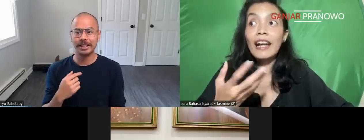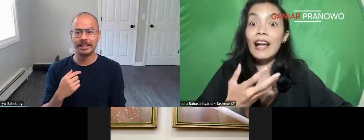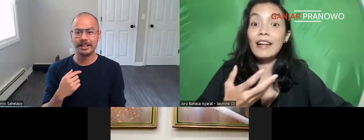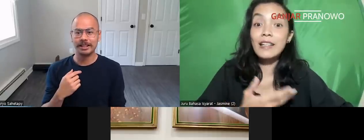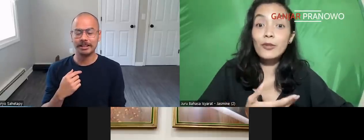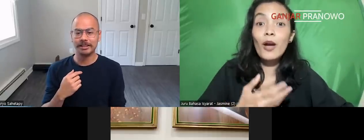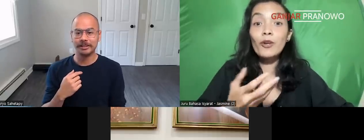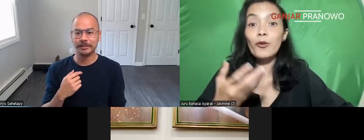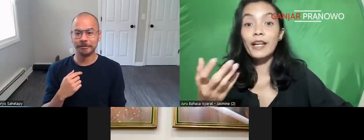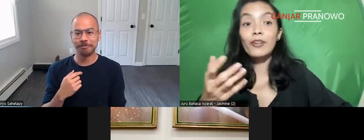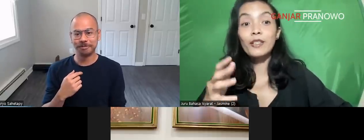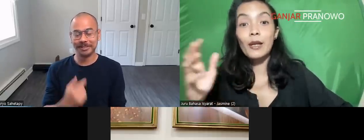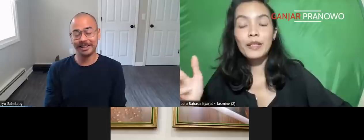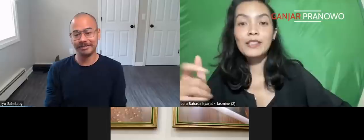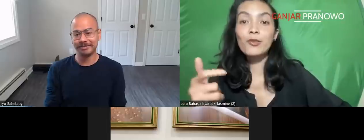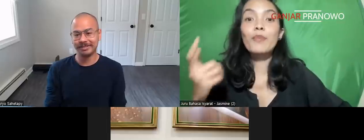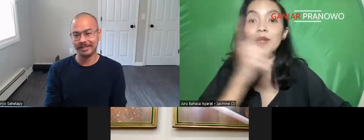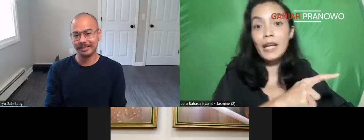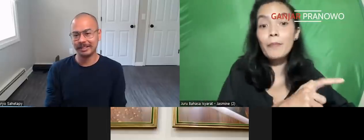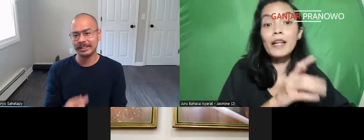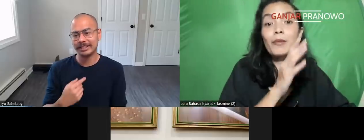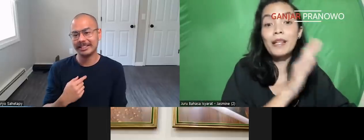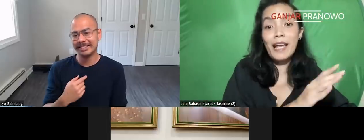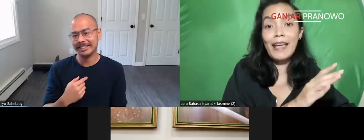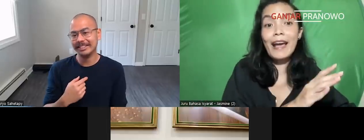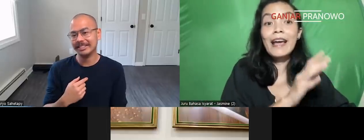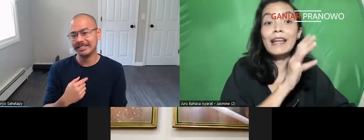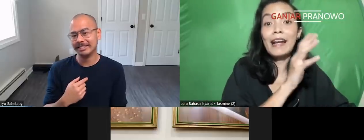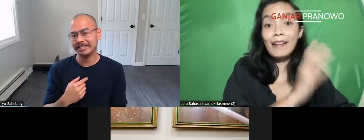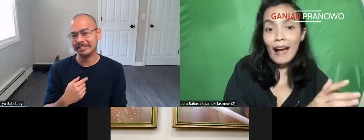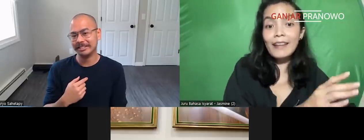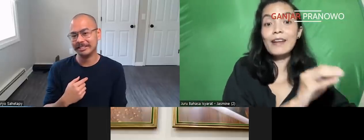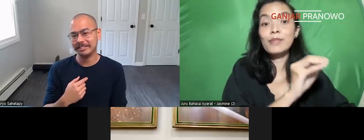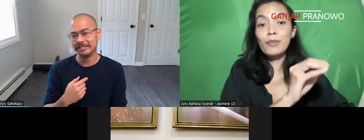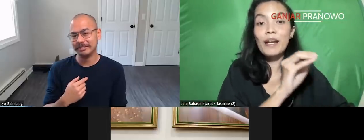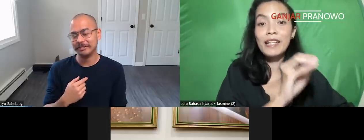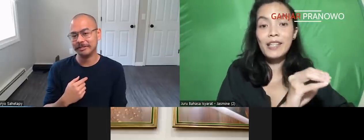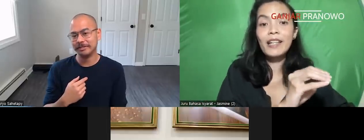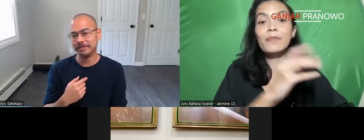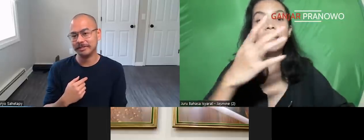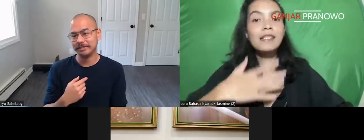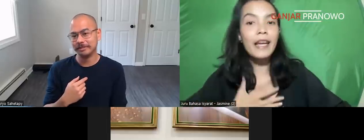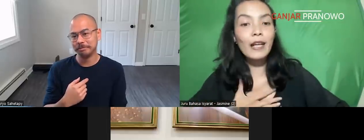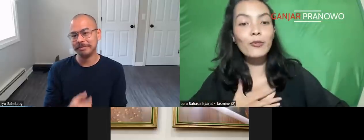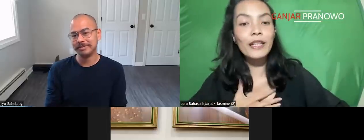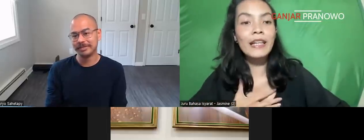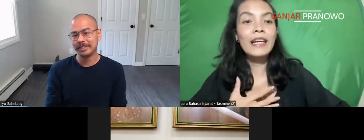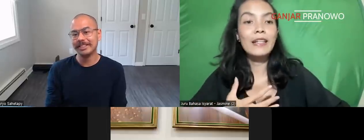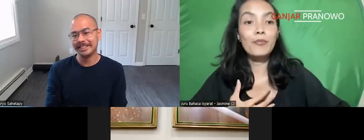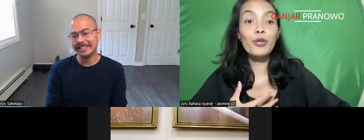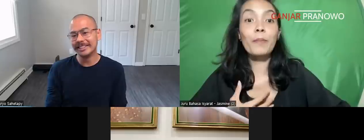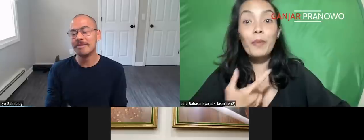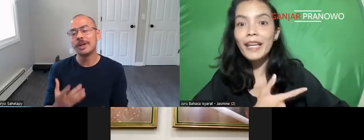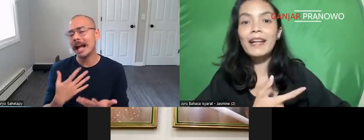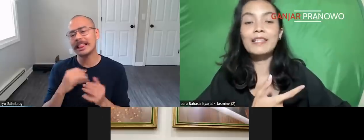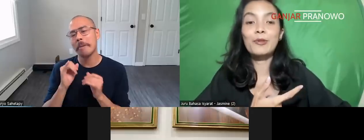karena karena alasan itulah orang-orang yang nondisabilitas itu lebih percaya pada teman saya yang dengar dan bisa berbahasa isyarat dibandingkan saya yang tuli